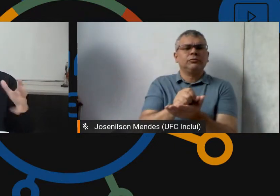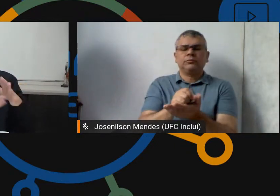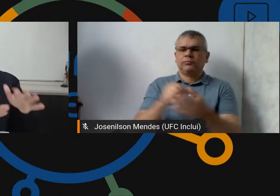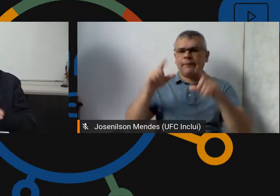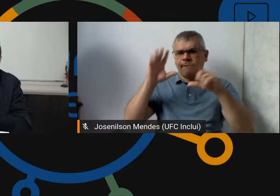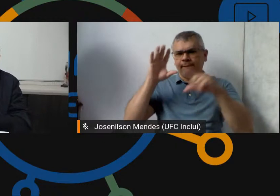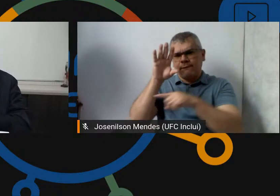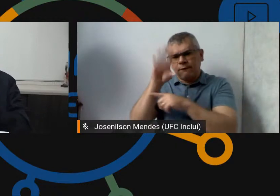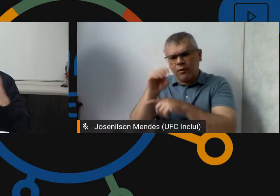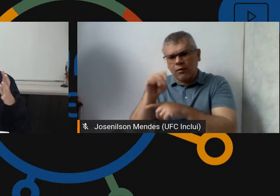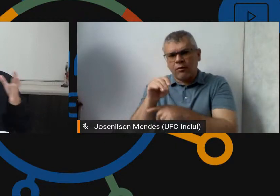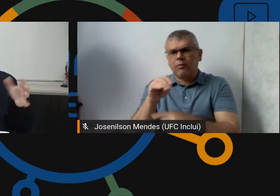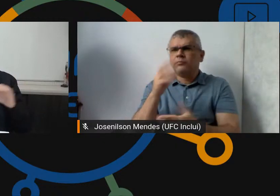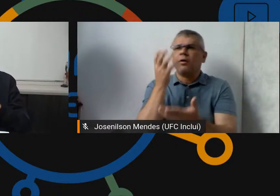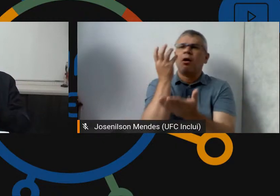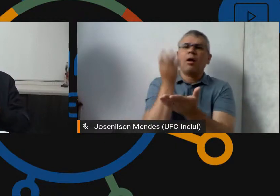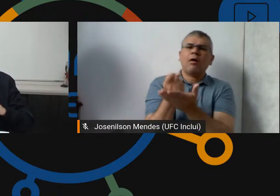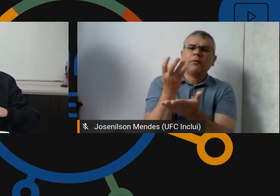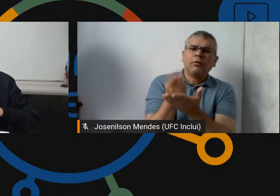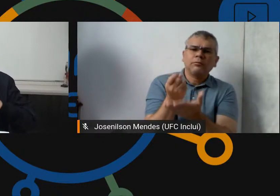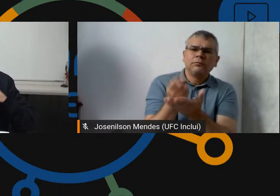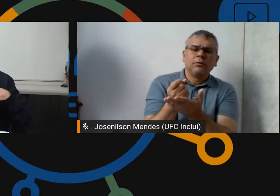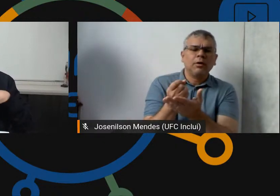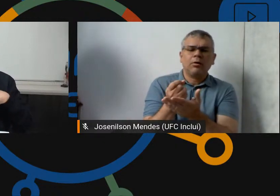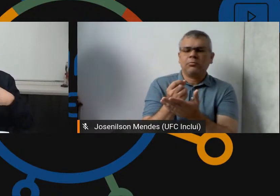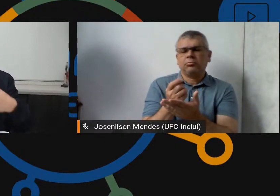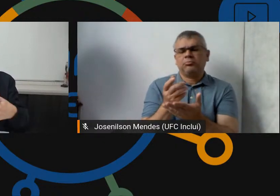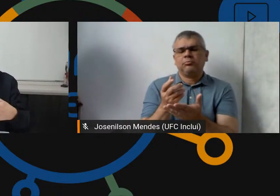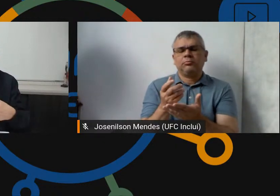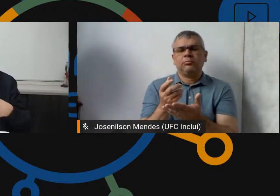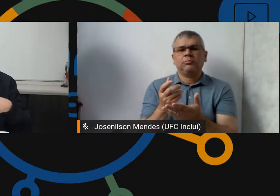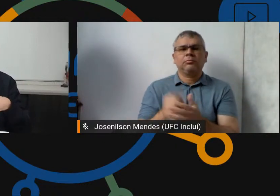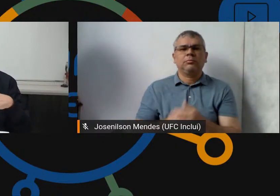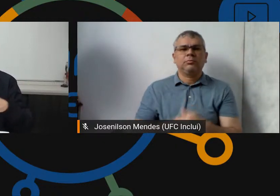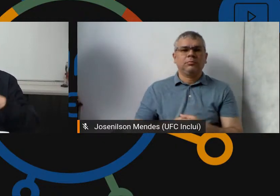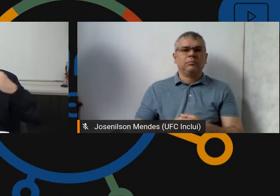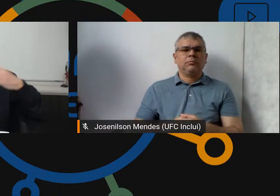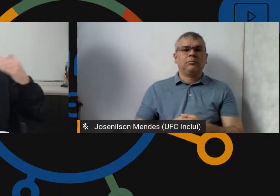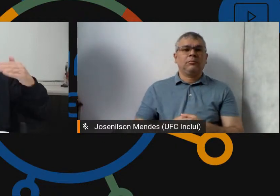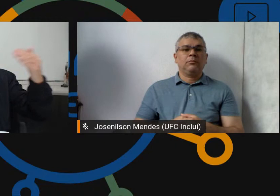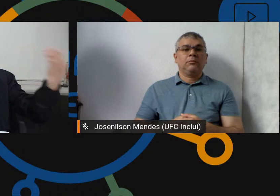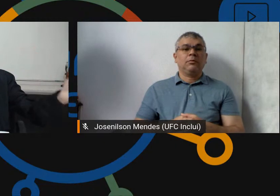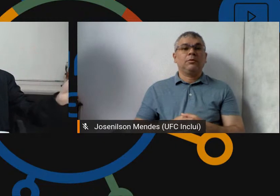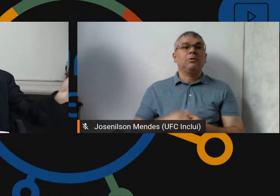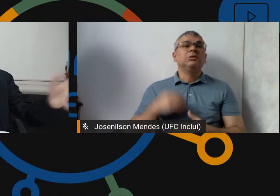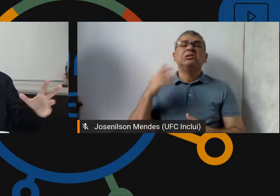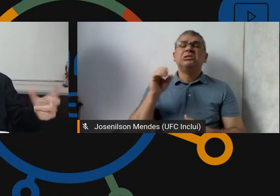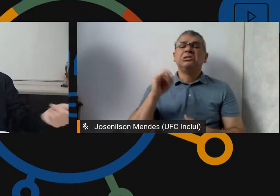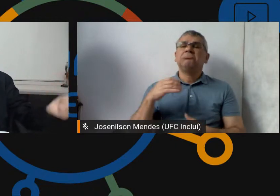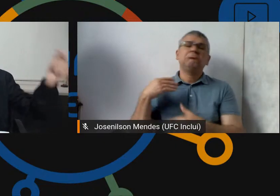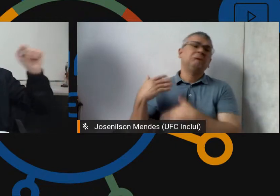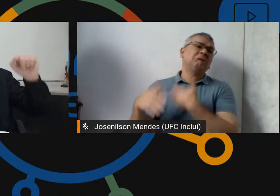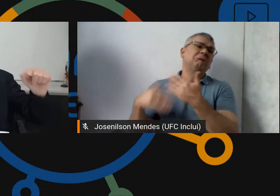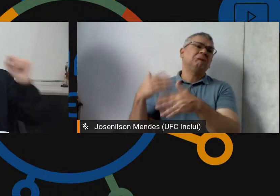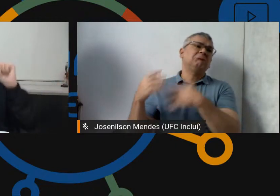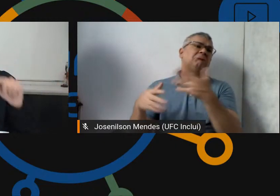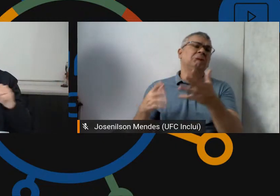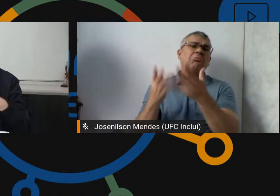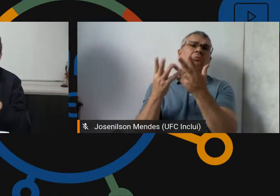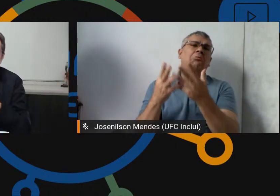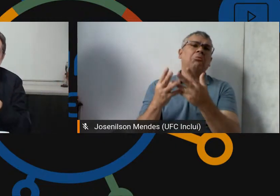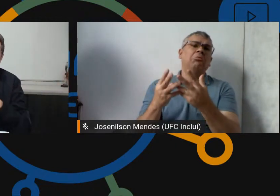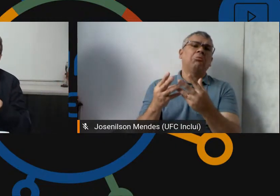são gravações, coisas que quando elas desaparecem, com o tempo, as pessoas começam a